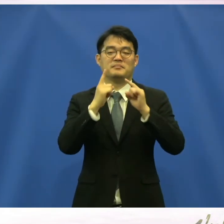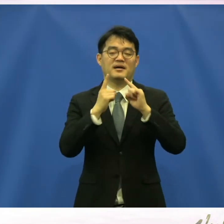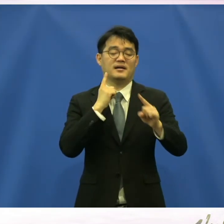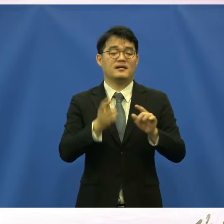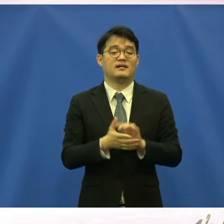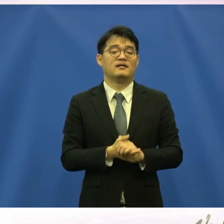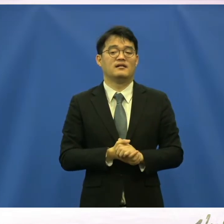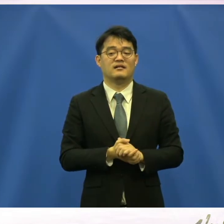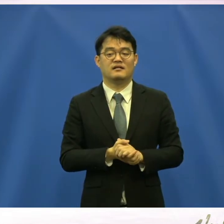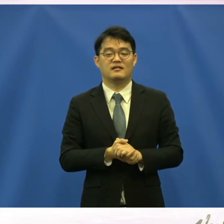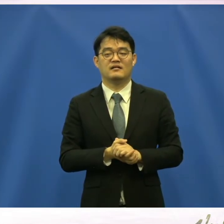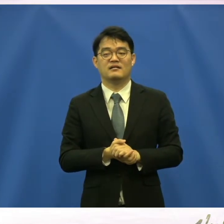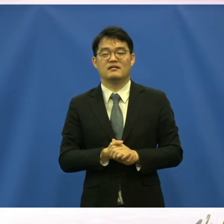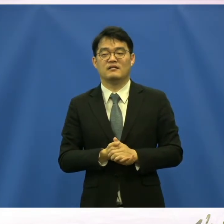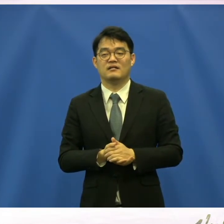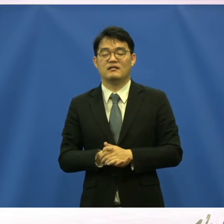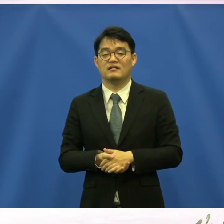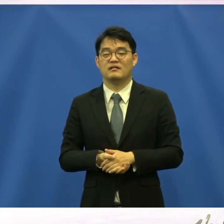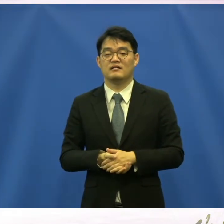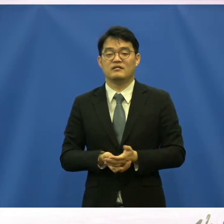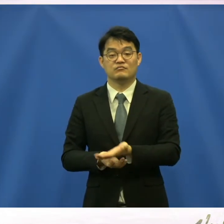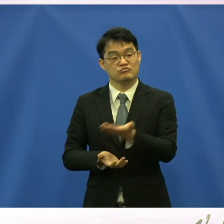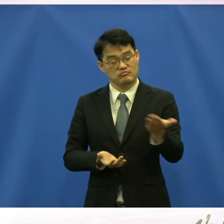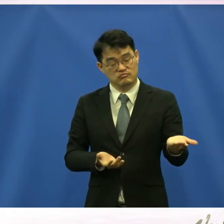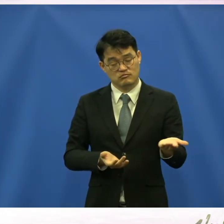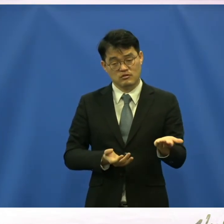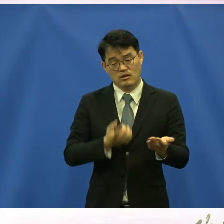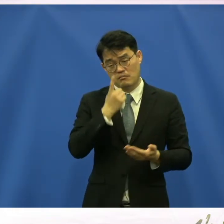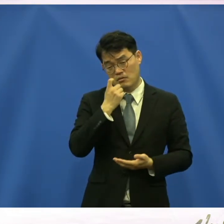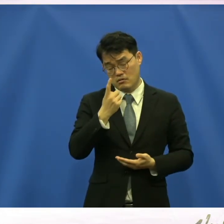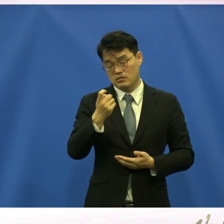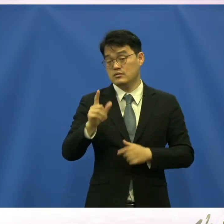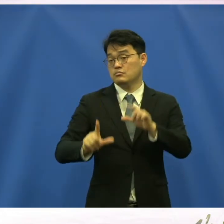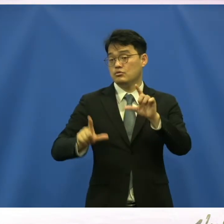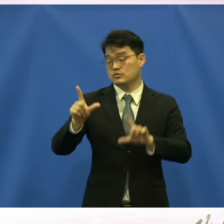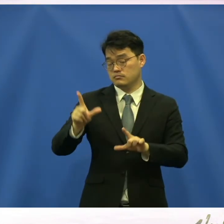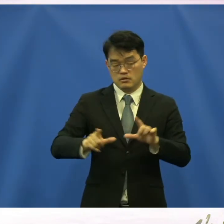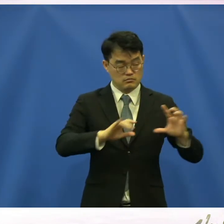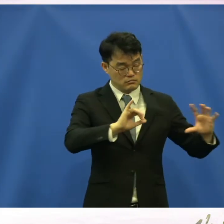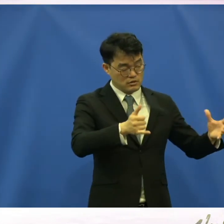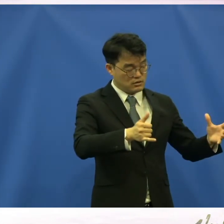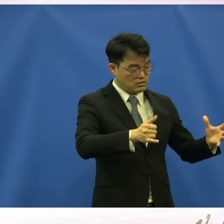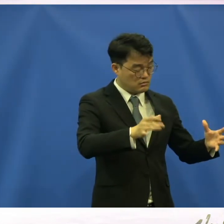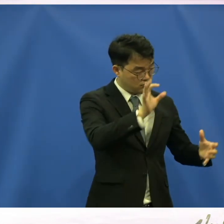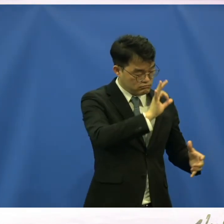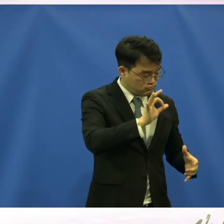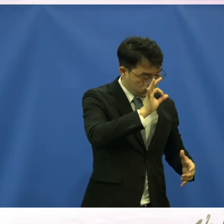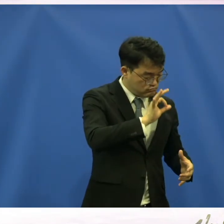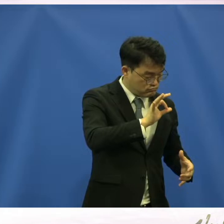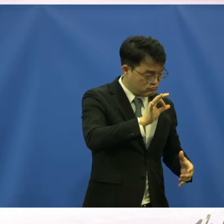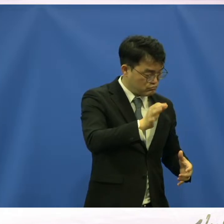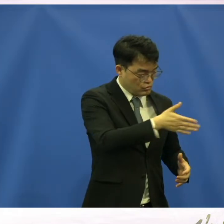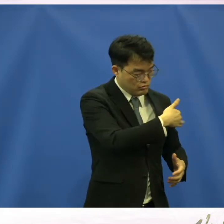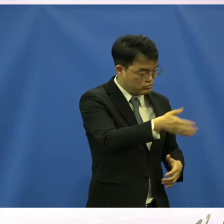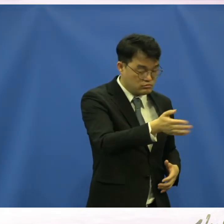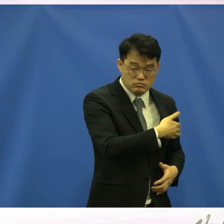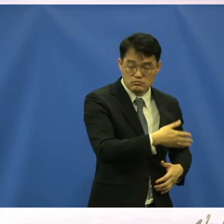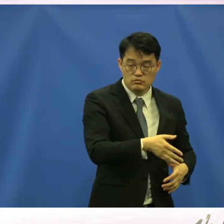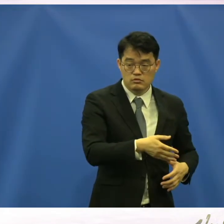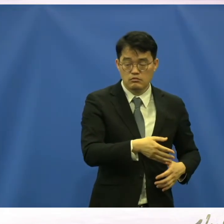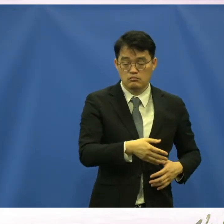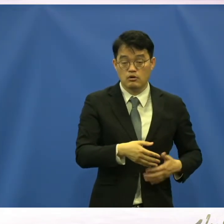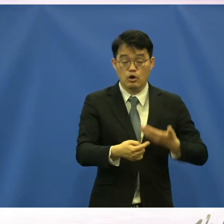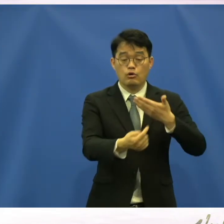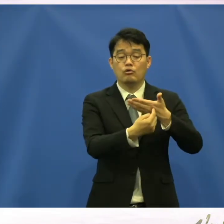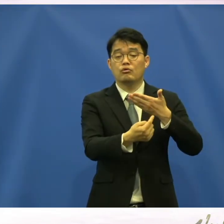여러분, 얼마나 멋진 모습입니까? 누가 이런 수준의 삶을 살 수 있습니까? 세상에 볼 수 없는 모습이에요. 무명한 자 같다는 거예요.